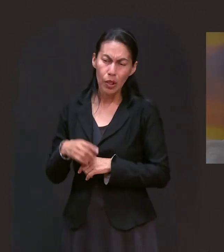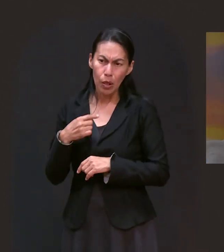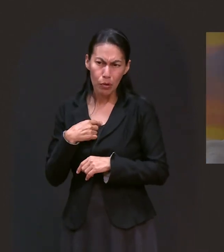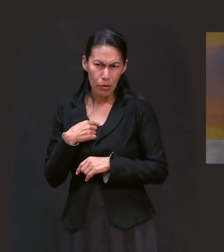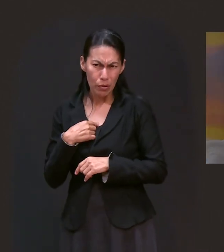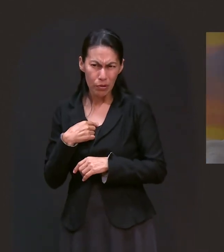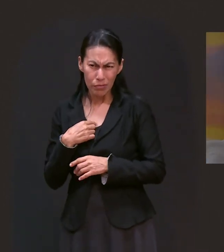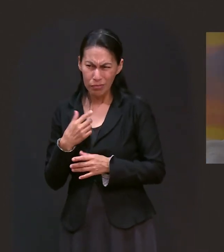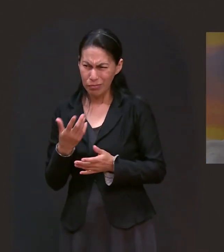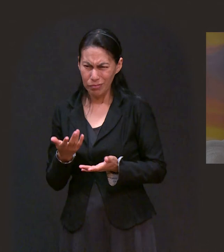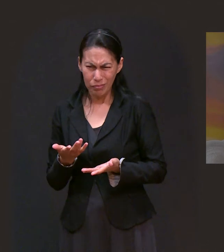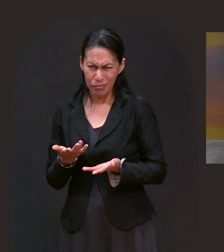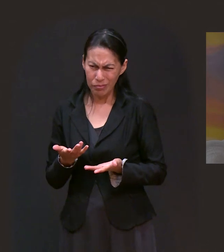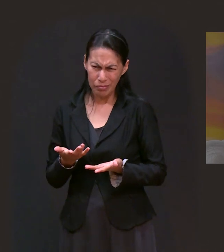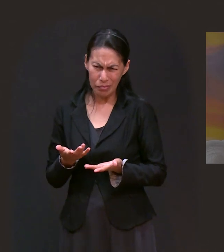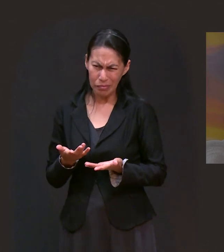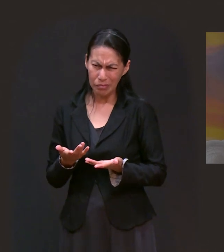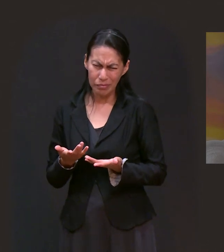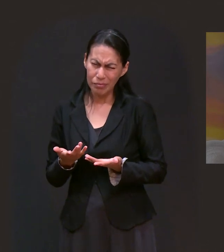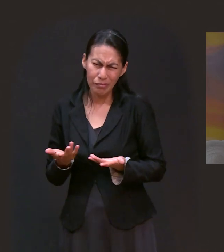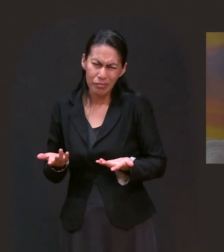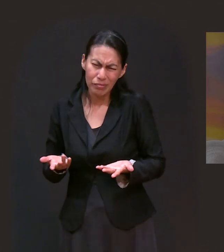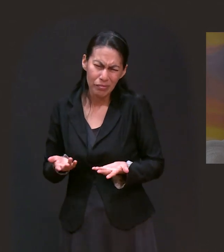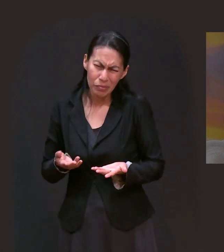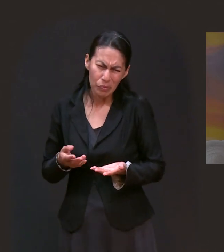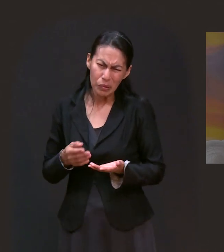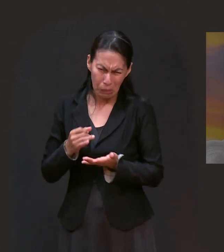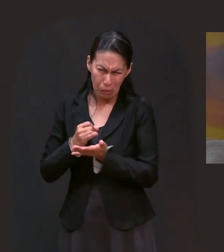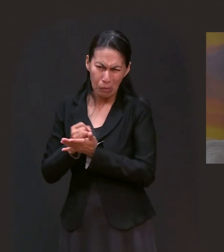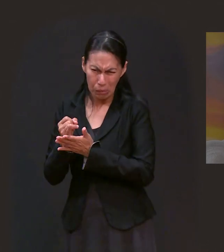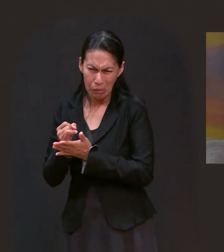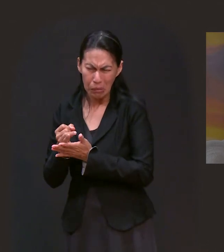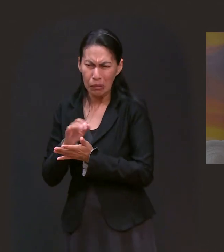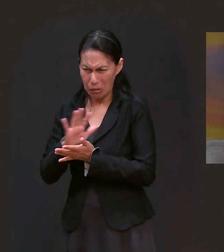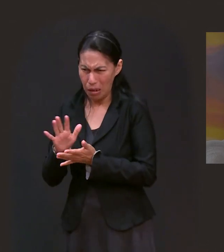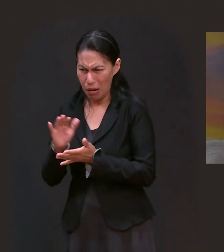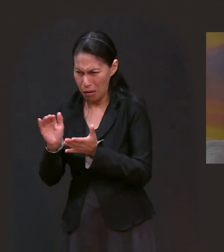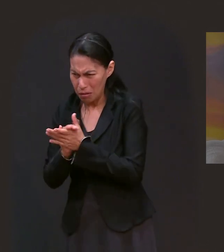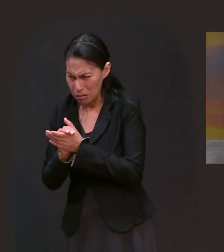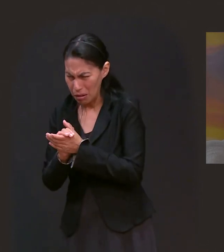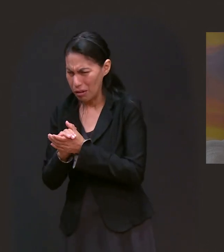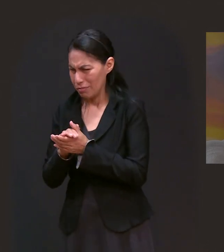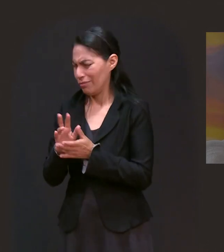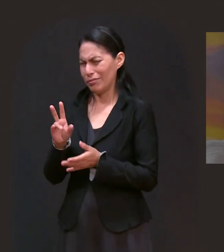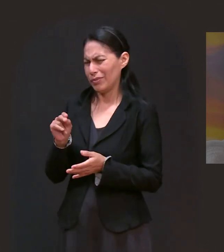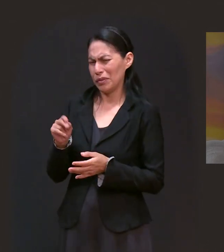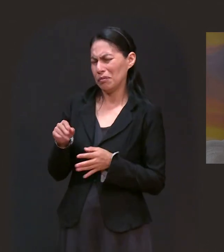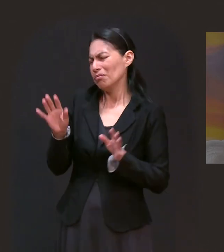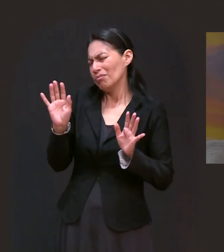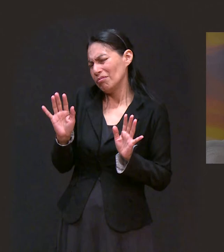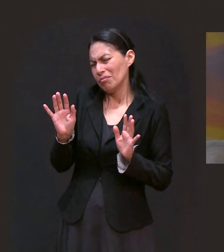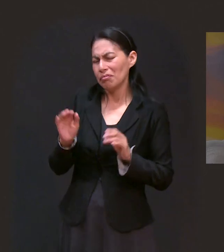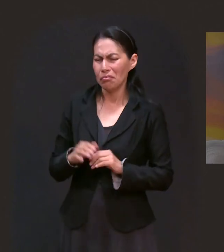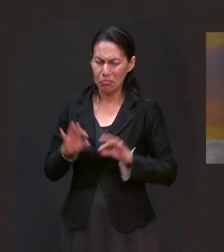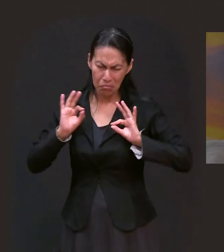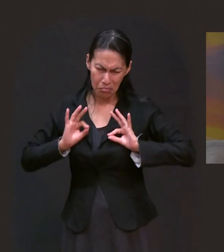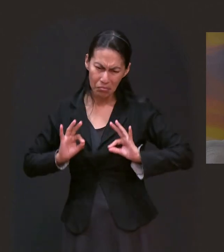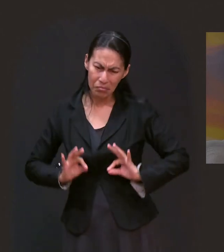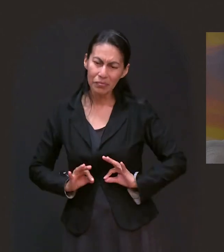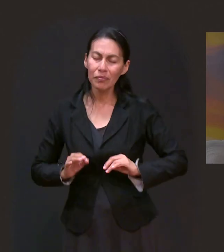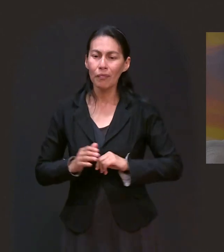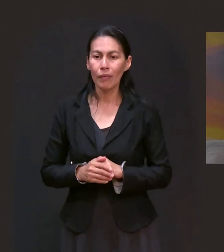no no lo que no tomaba como una línea de tiempo decir bueno